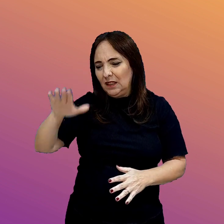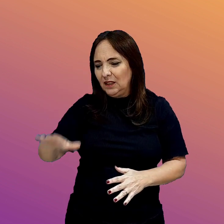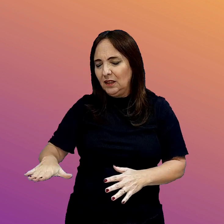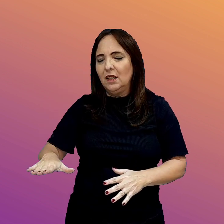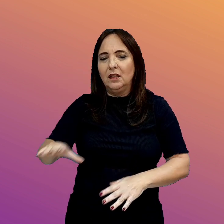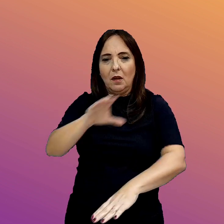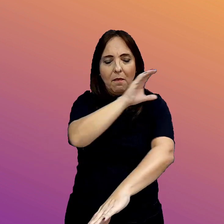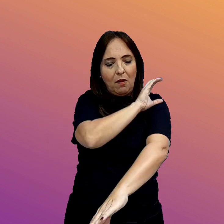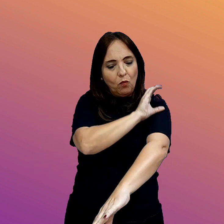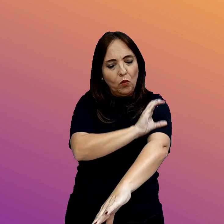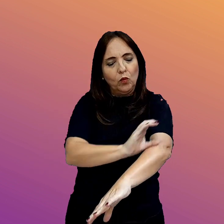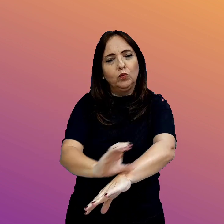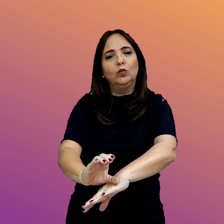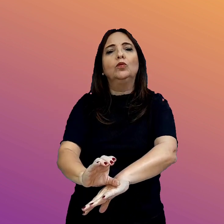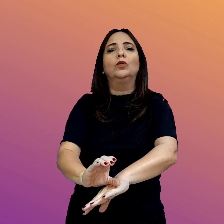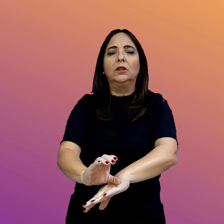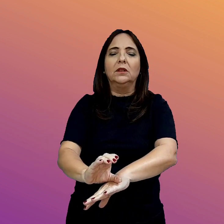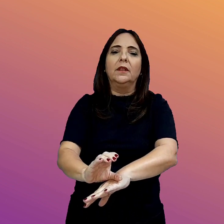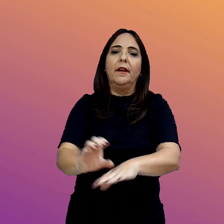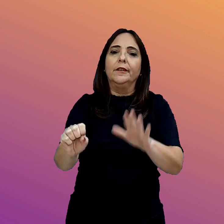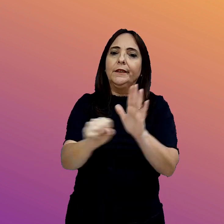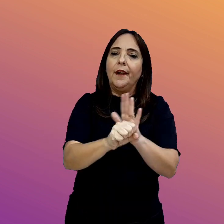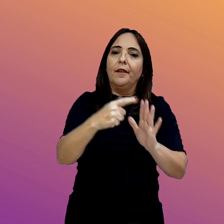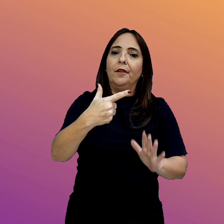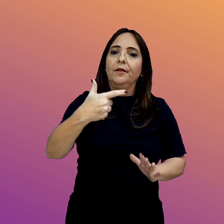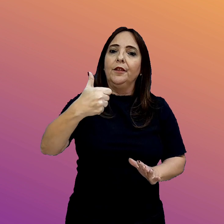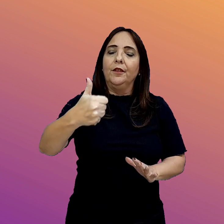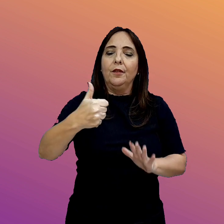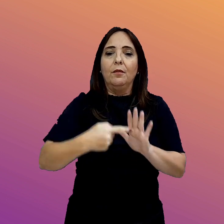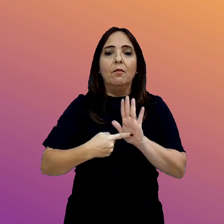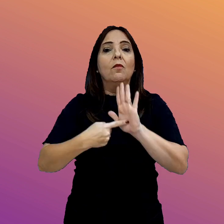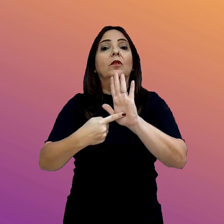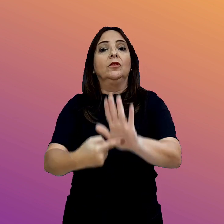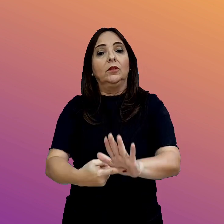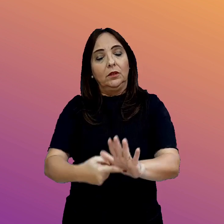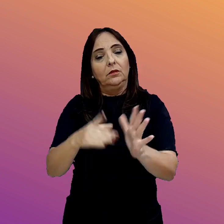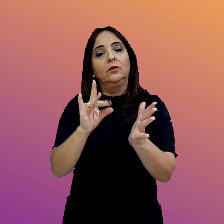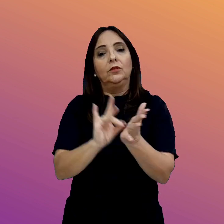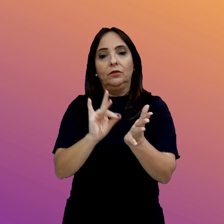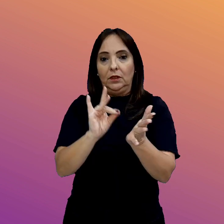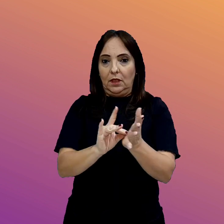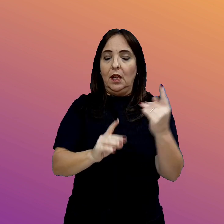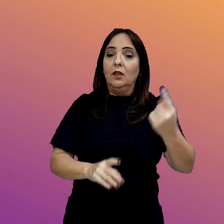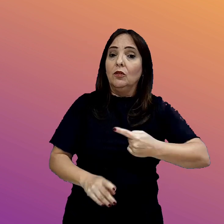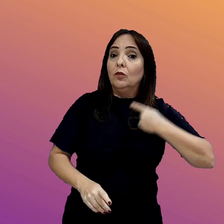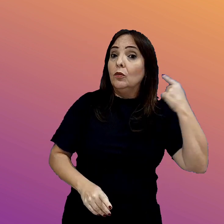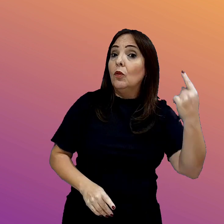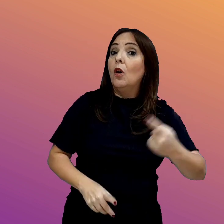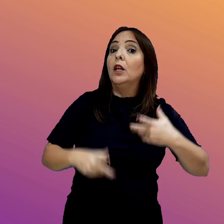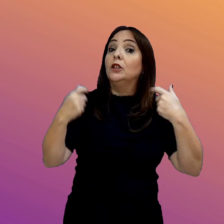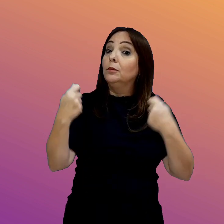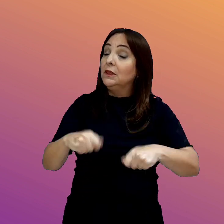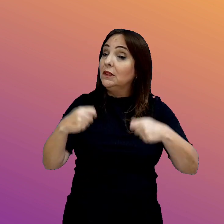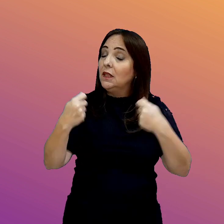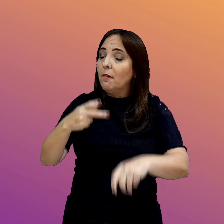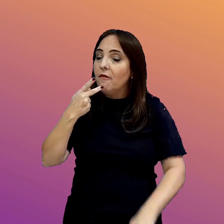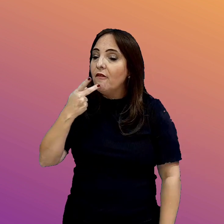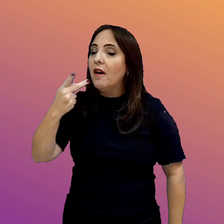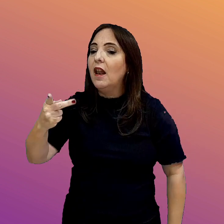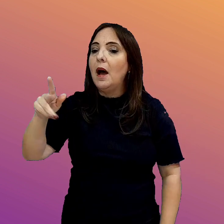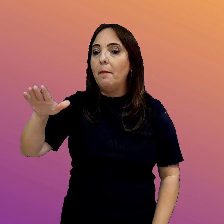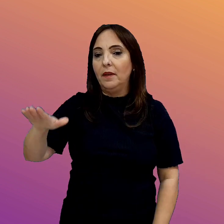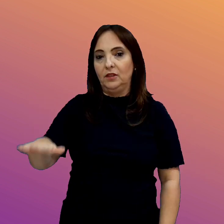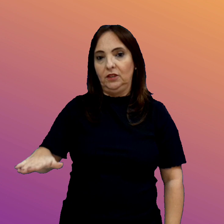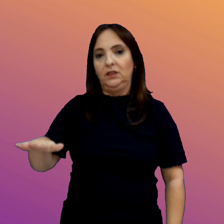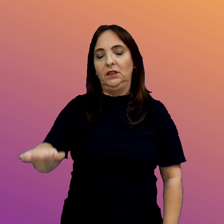que a cultura, o século XXI está trazendo com muita força. nós precisamos dizer para as crianças